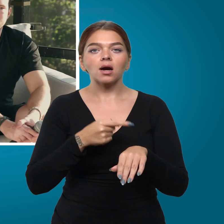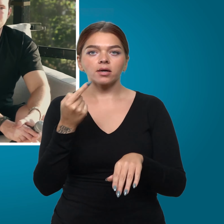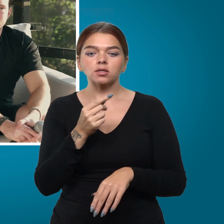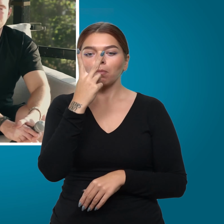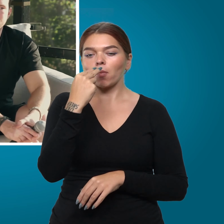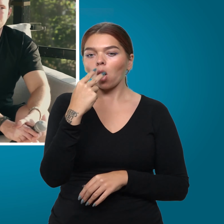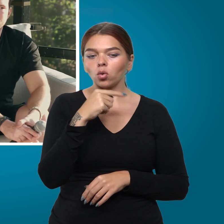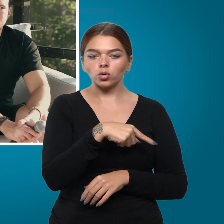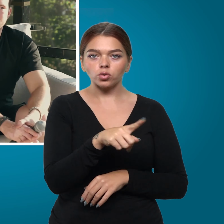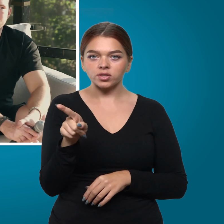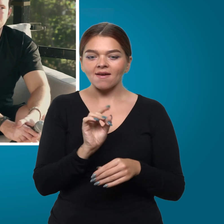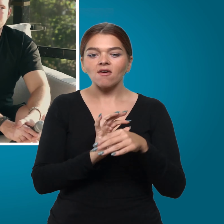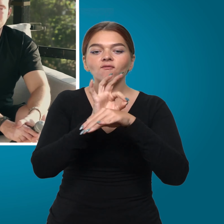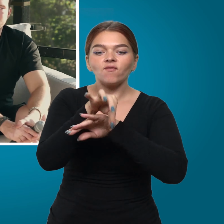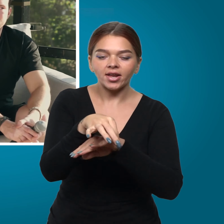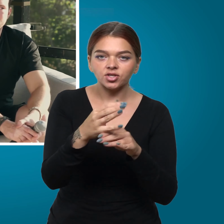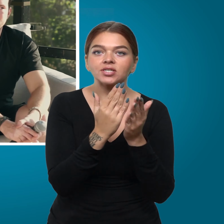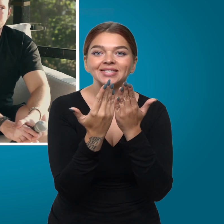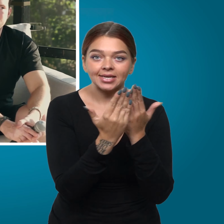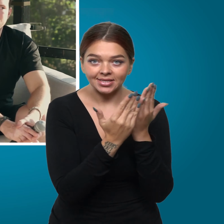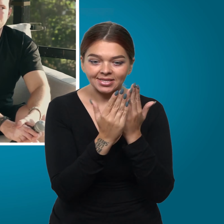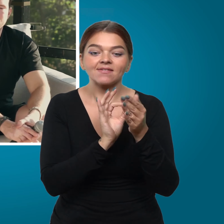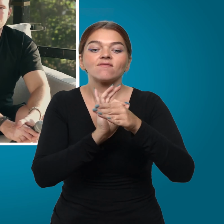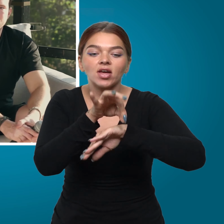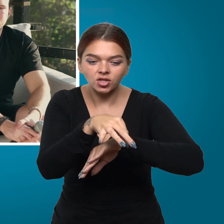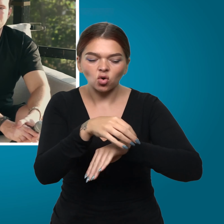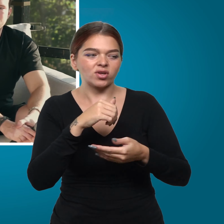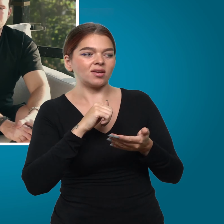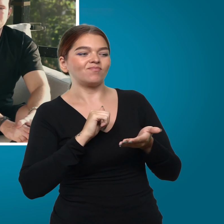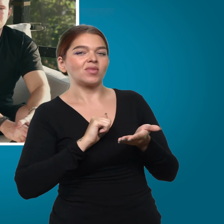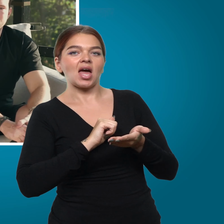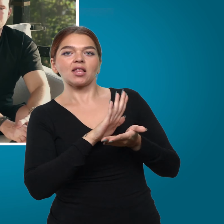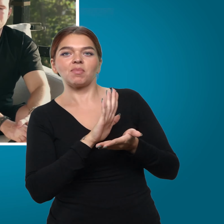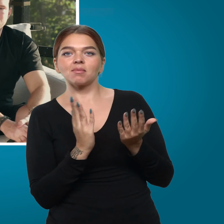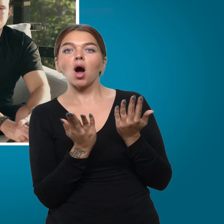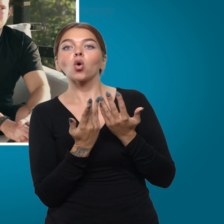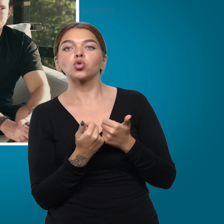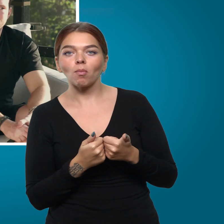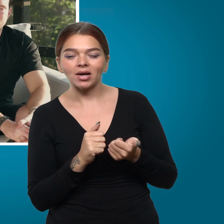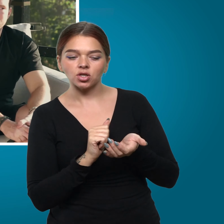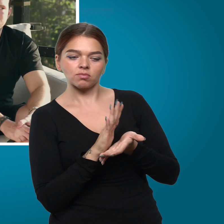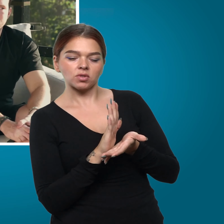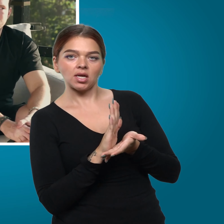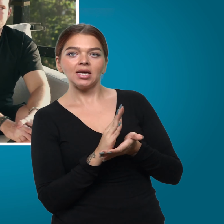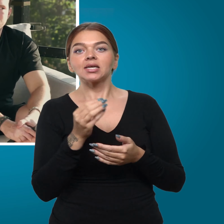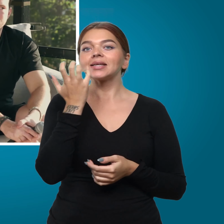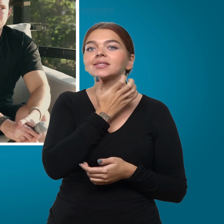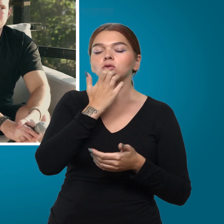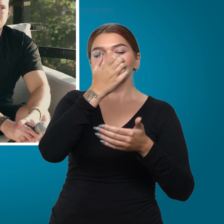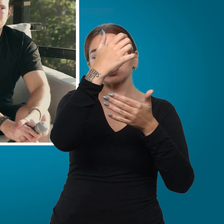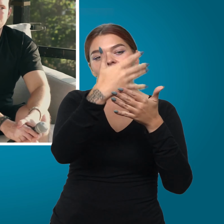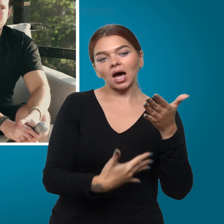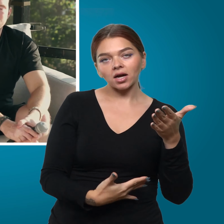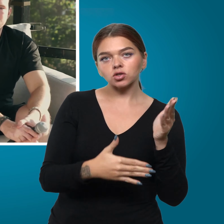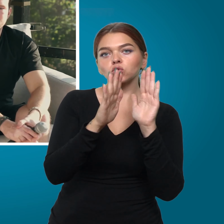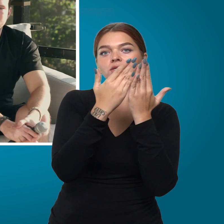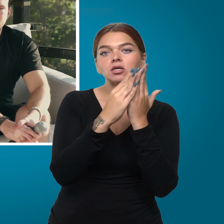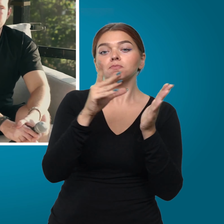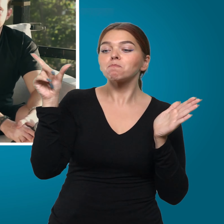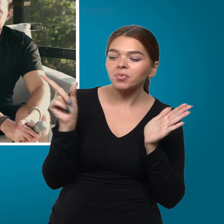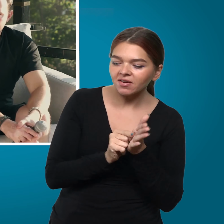jisai turi perskaityti, nepasirinkęs jų pats, deda tokį didelį raudoną X apskritai visam